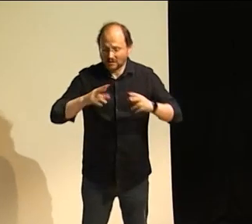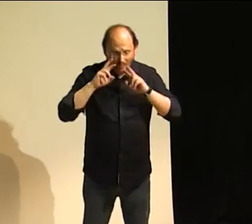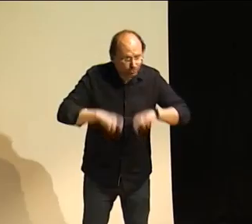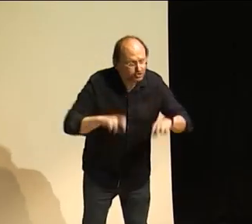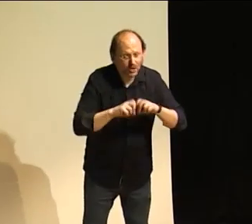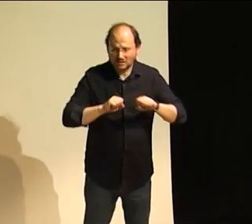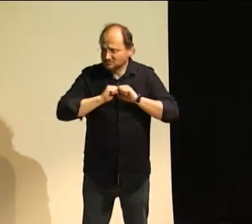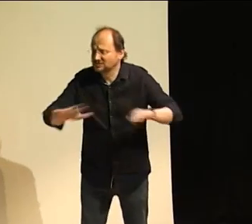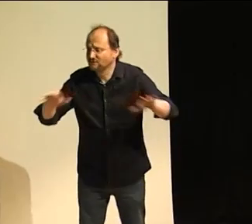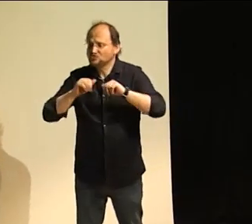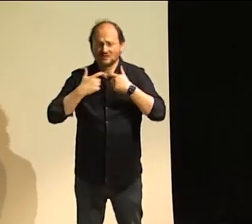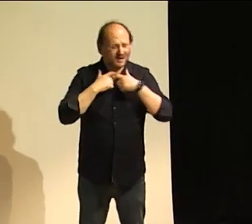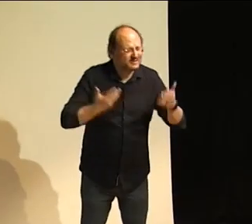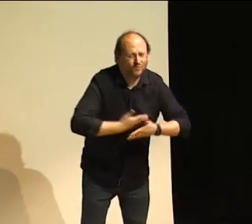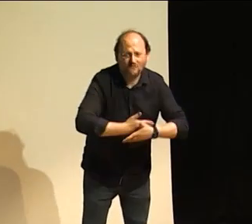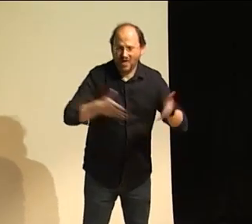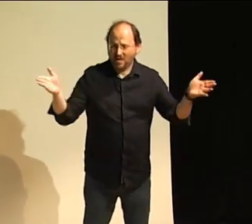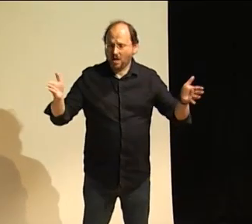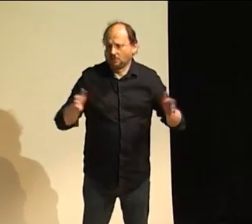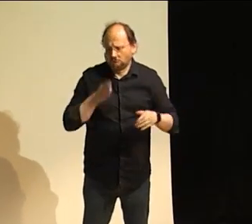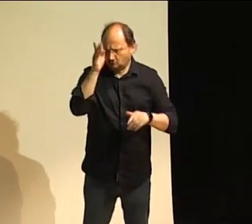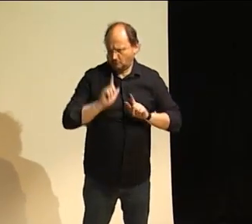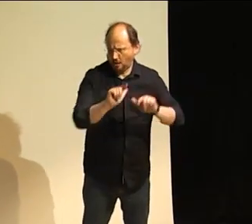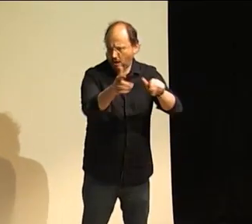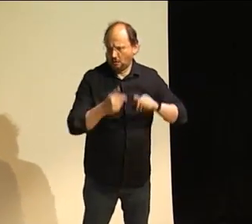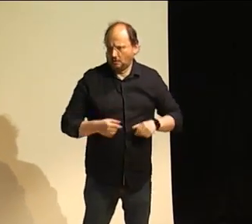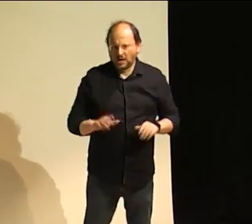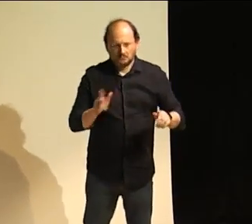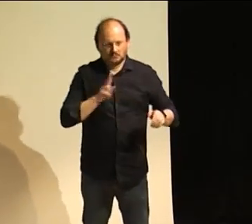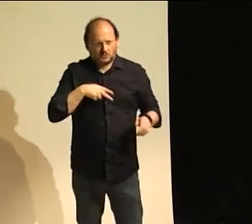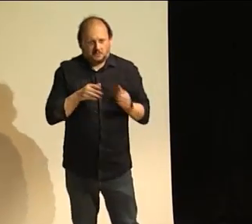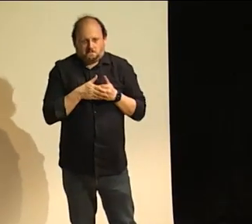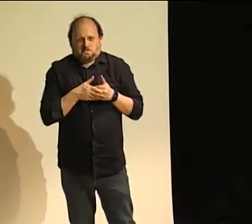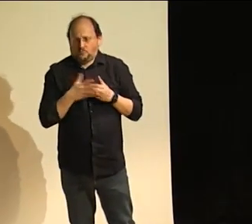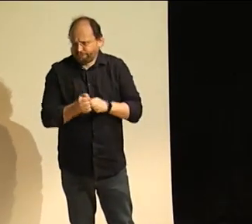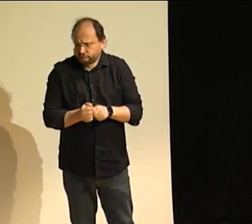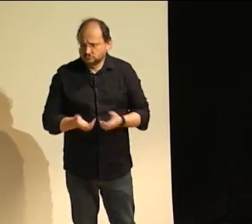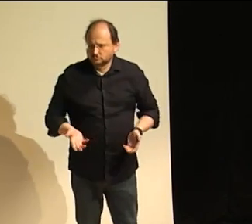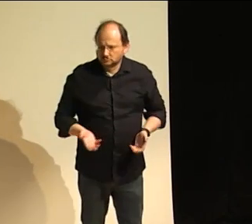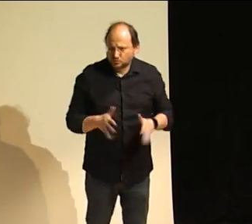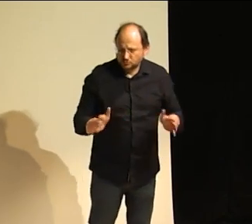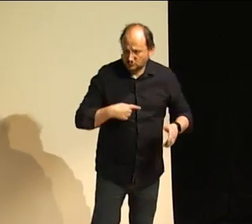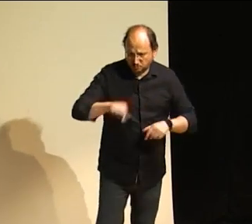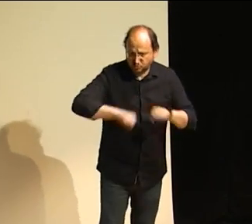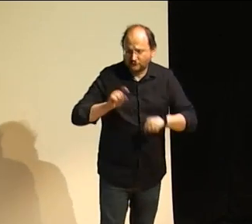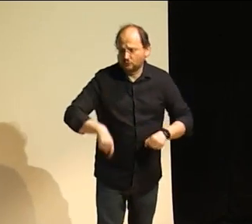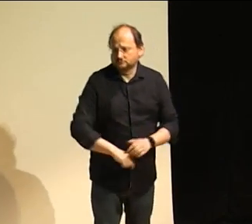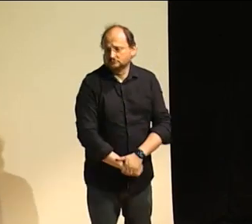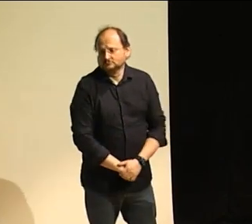ça. Je pense qu'on a effectivement beaucoup à faire valoir au niveau de la langue des signes. Et si on fait valoir la langue des signes, si on la fait connaître, elle